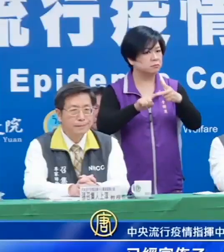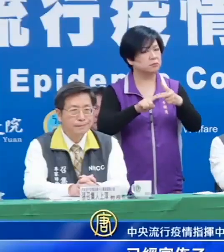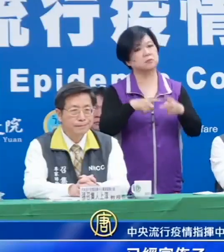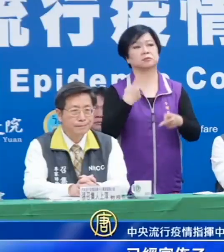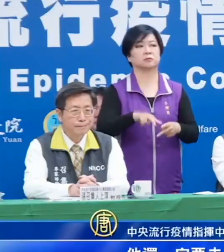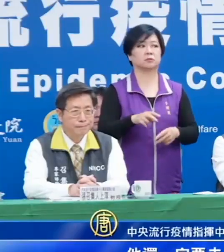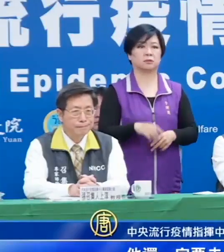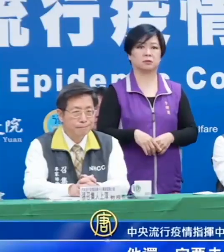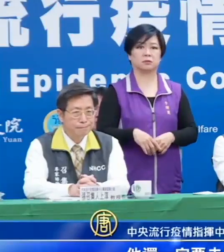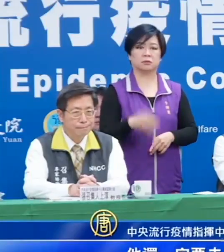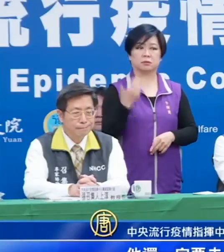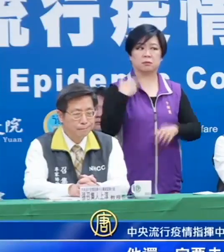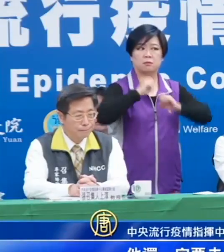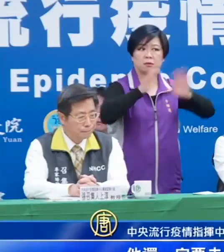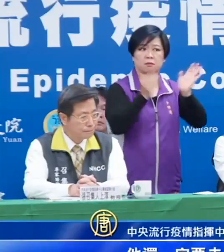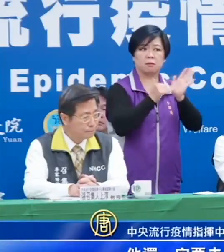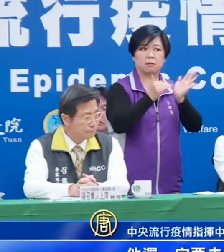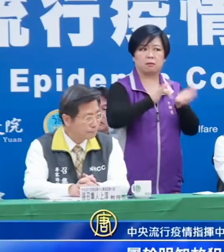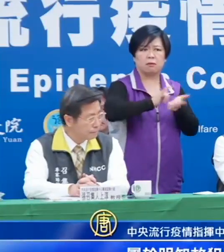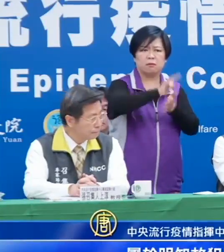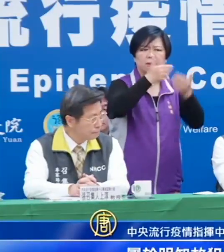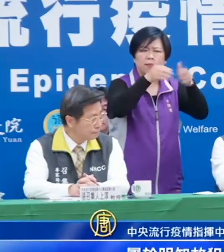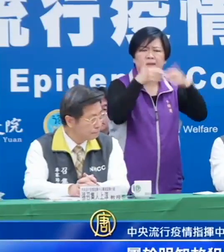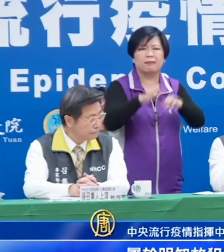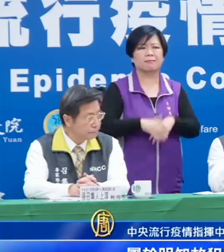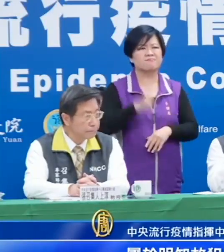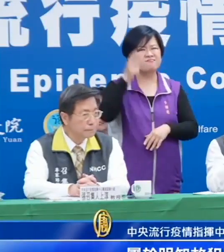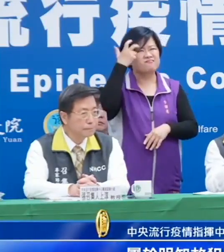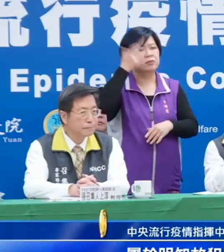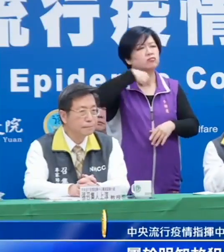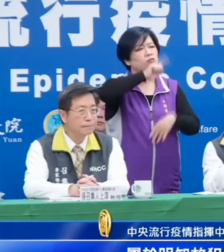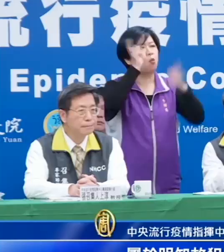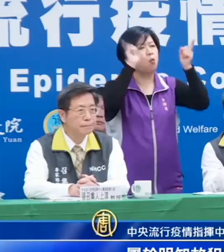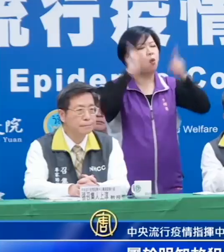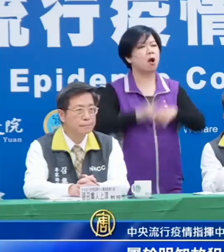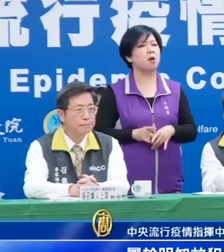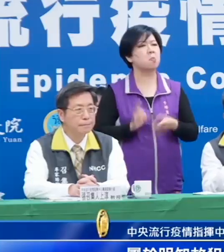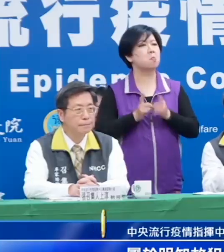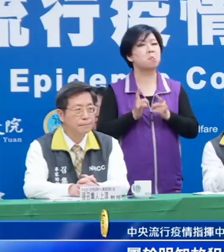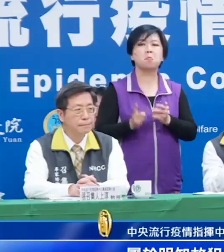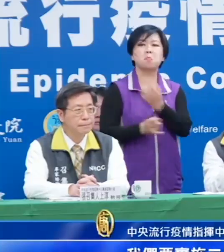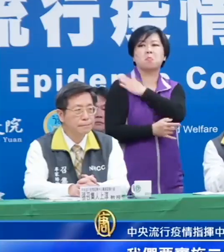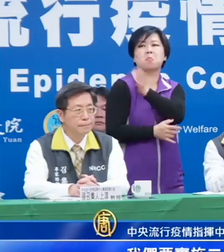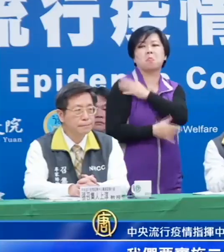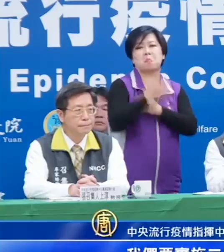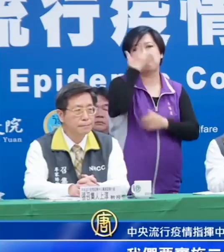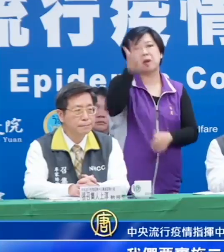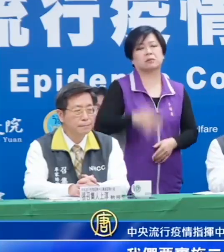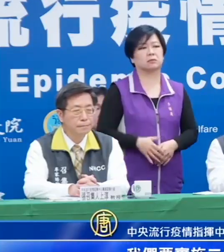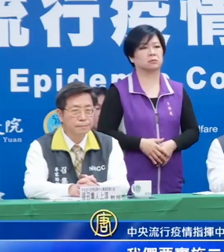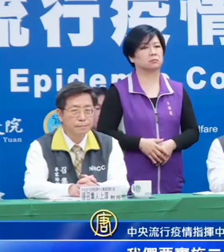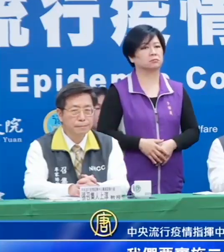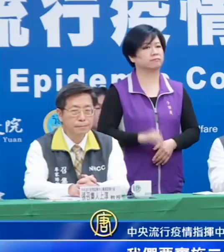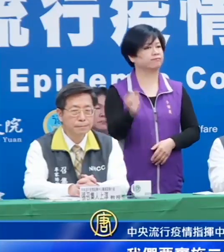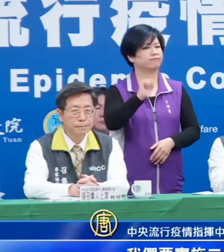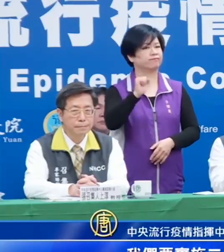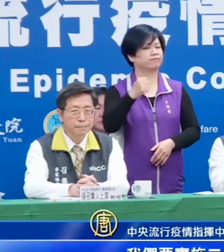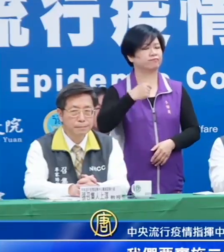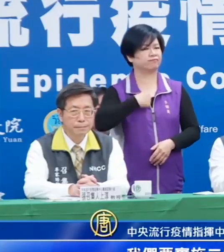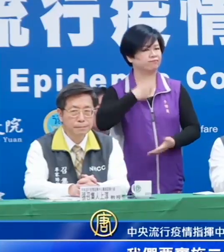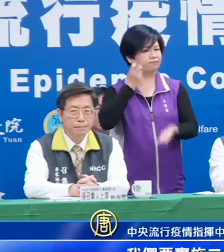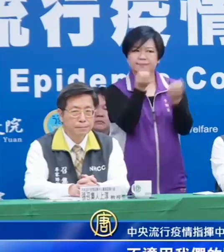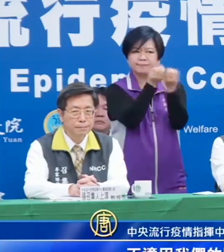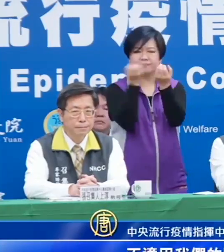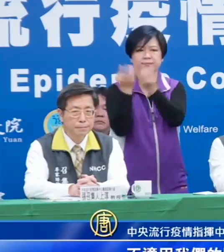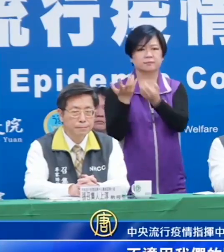经宣布了，那大家还一定要去，哈，属于这种明知故犯，哈，我们要实施三个哈方